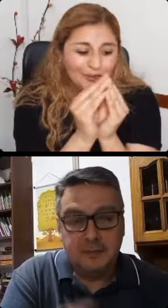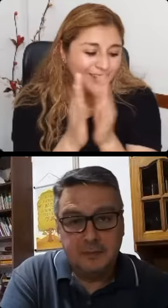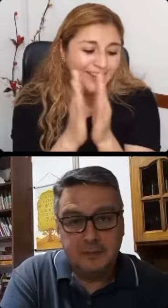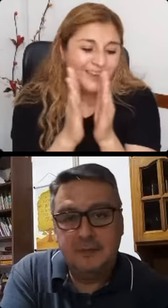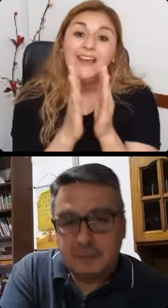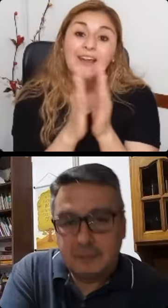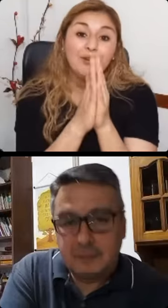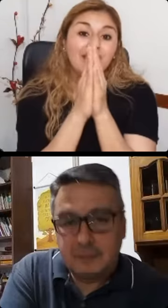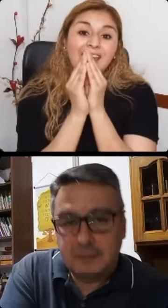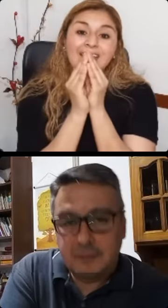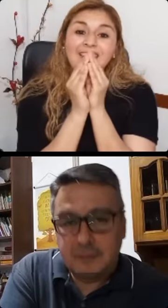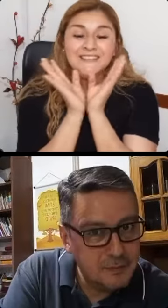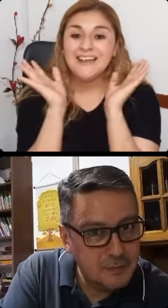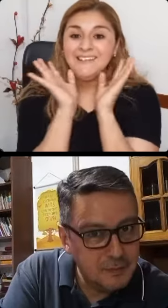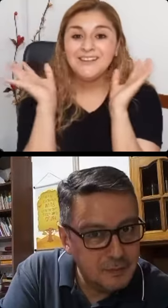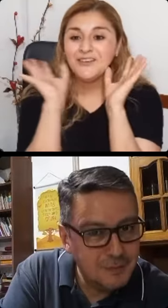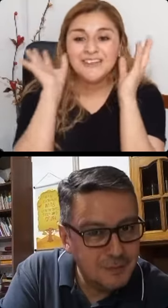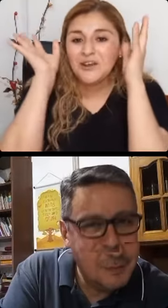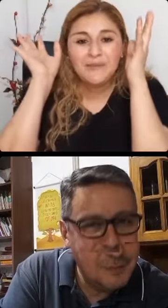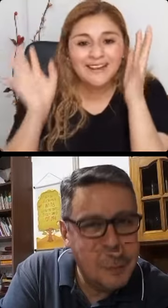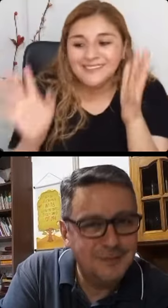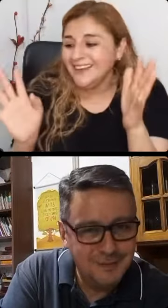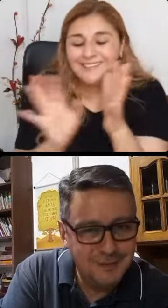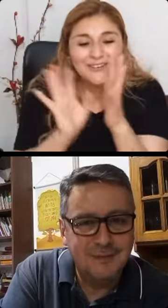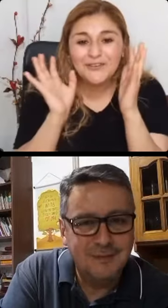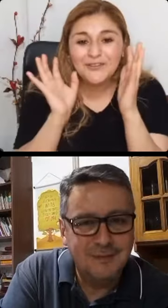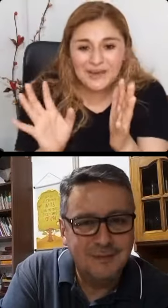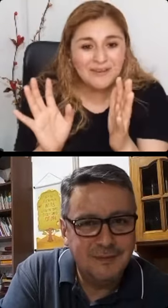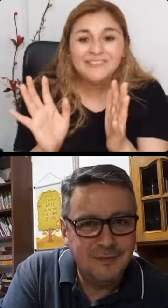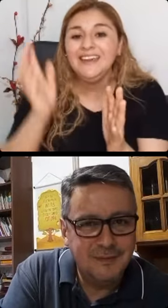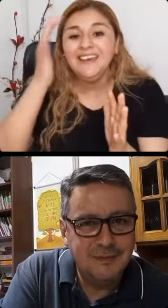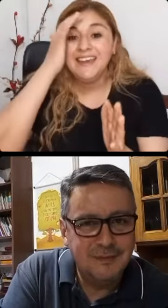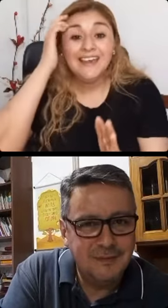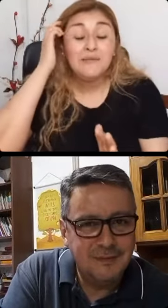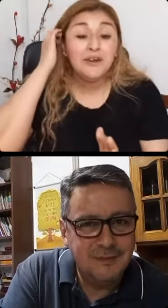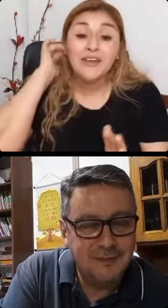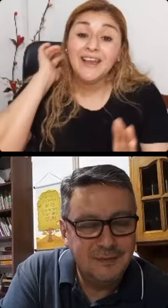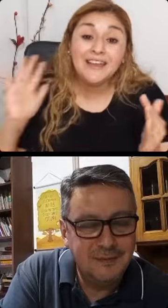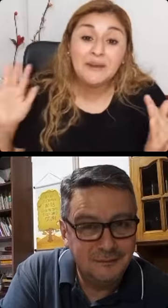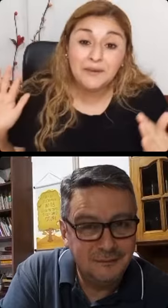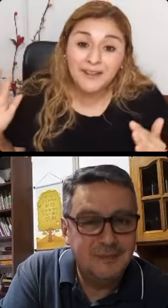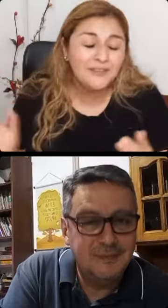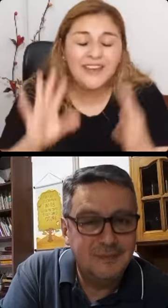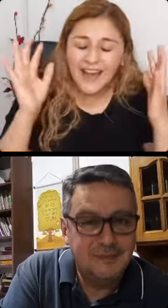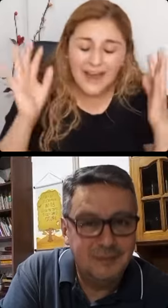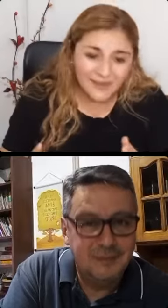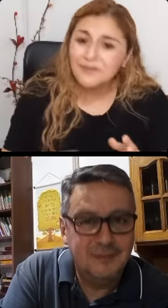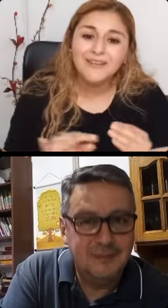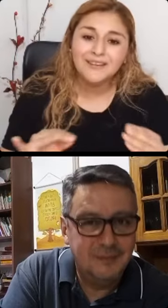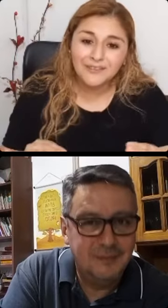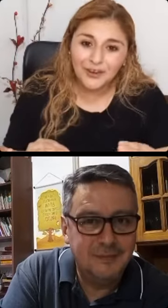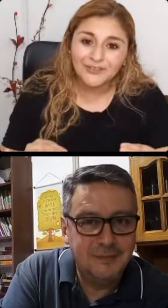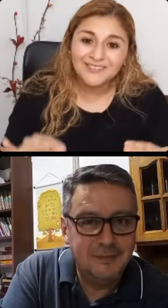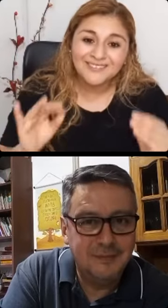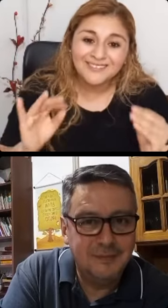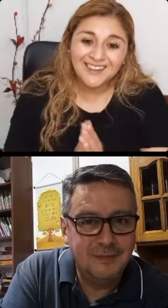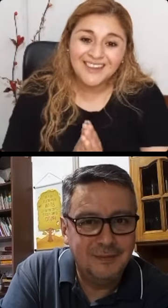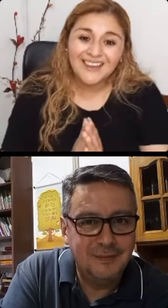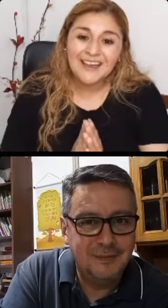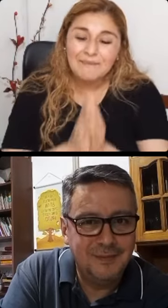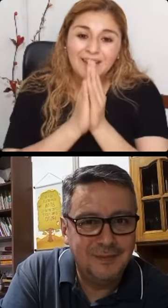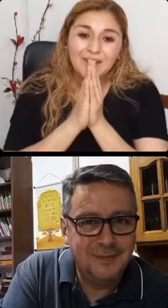sus ojos porque el Señor ya nos mira así el Señor nos ama así y bueno hay que seguir puliéndose amén una bendición